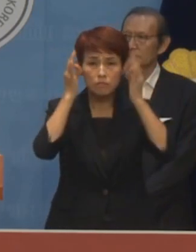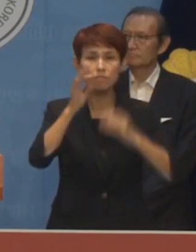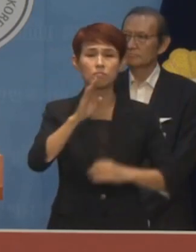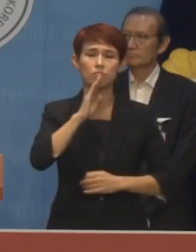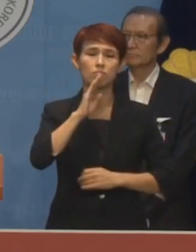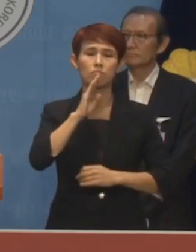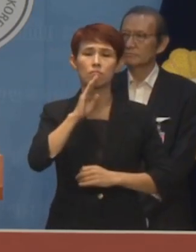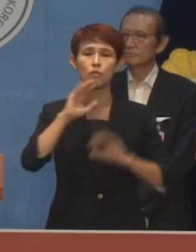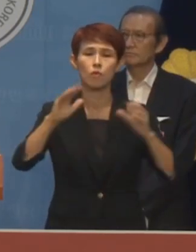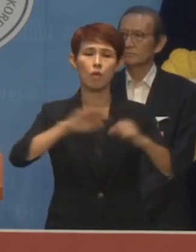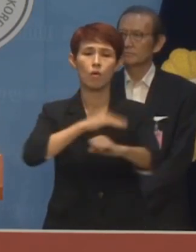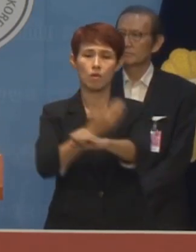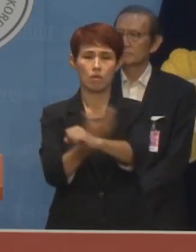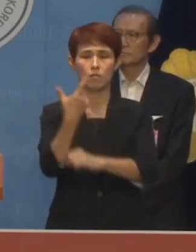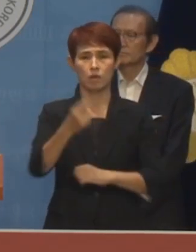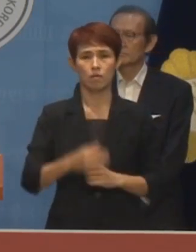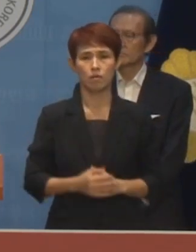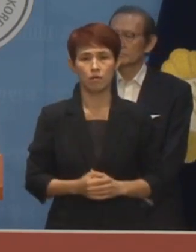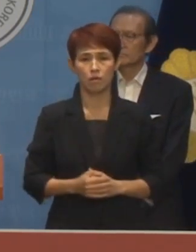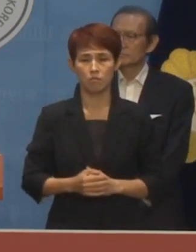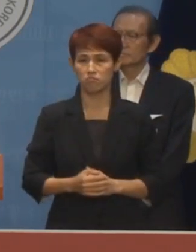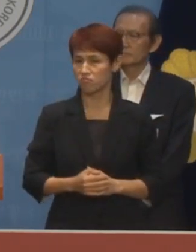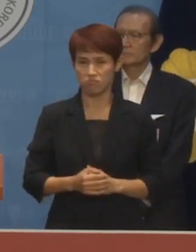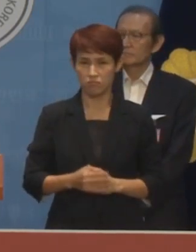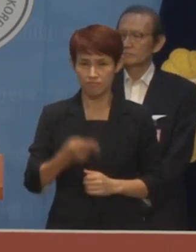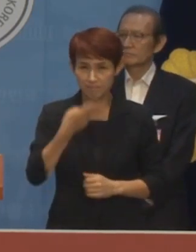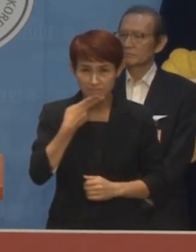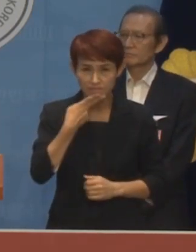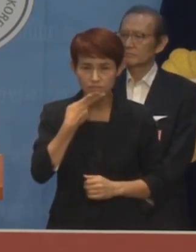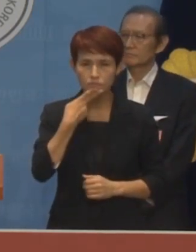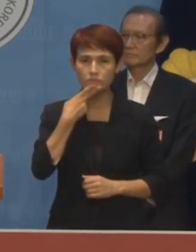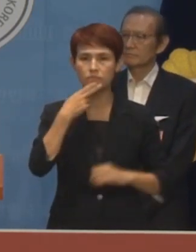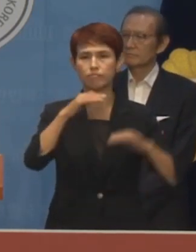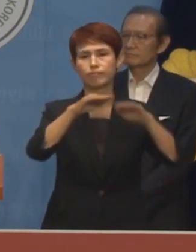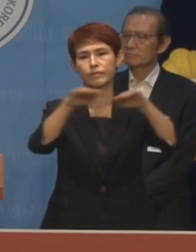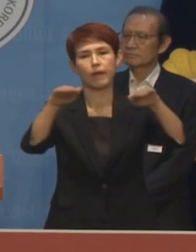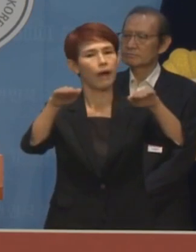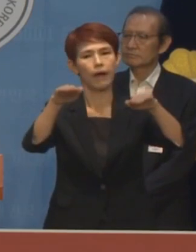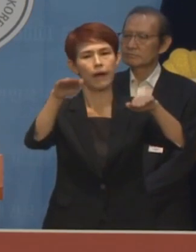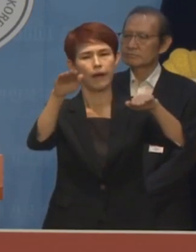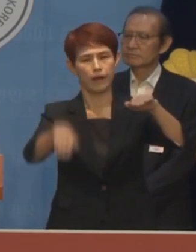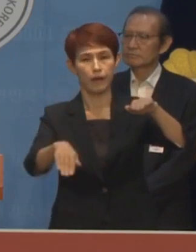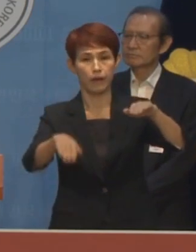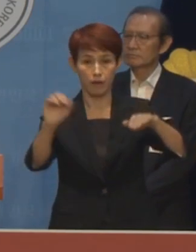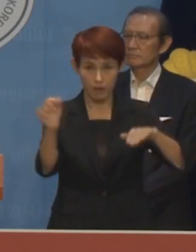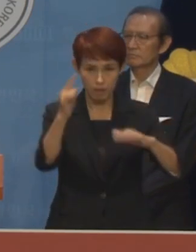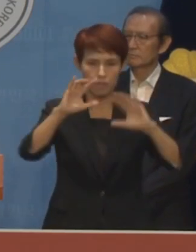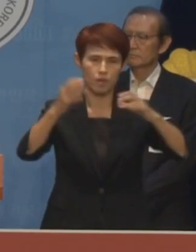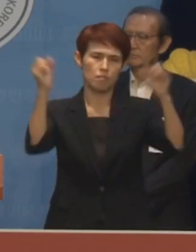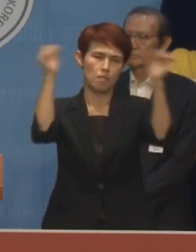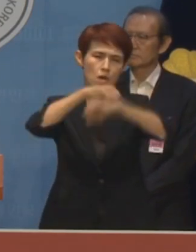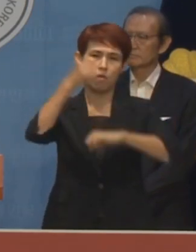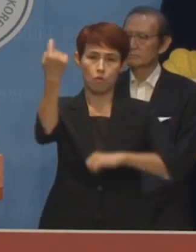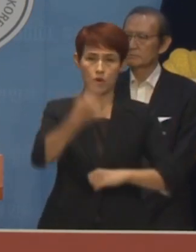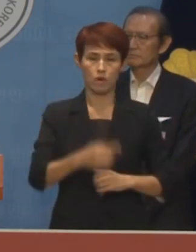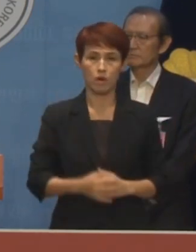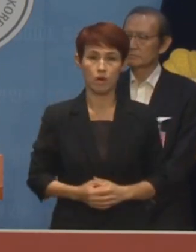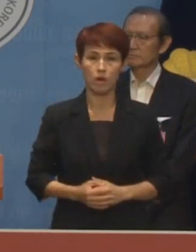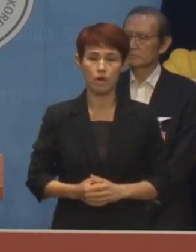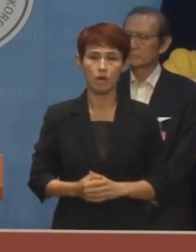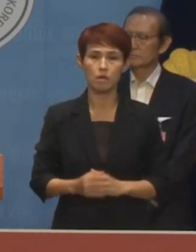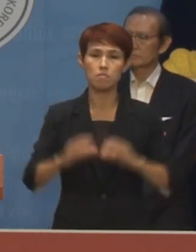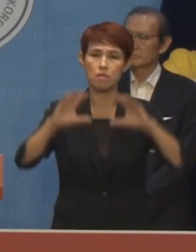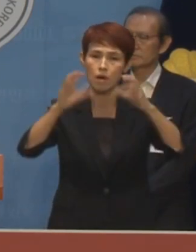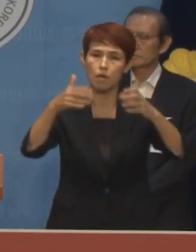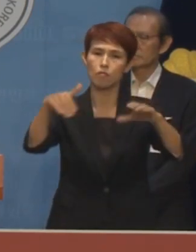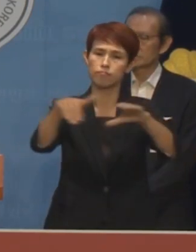그렇지 못하면 그 권력의 칼과 부력은 불평등으로 이르러 망국의 길로 가는 것입니다. 한 국가의